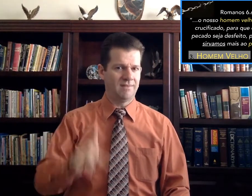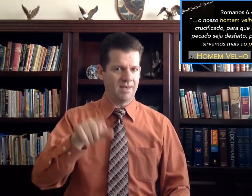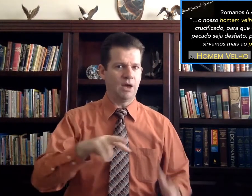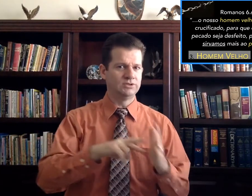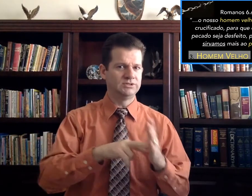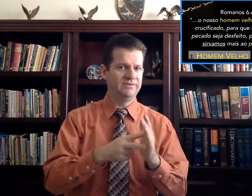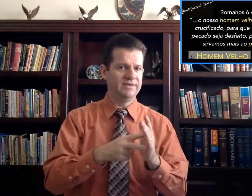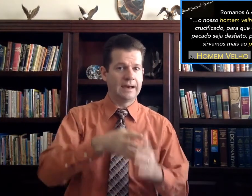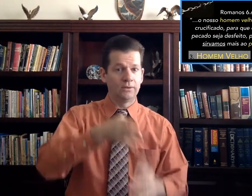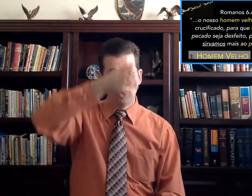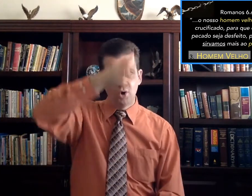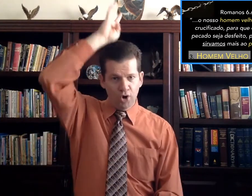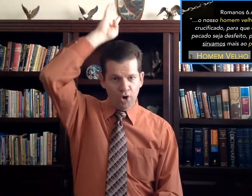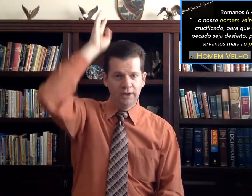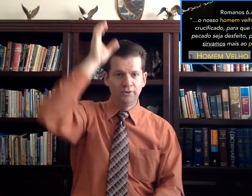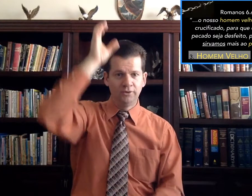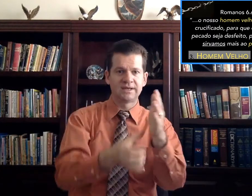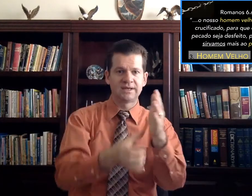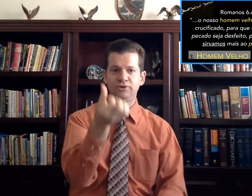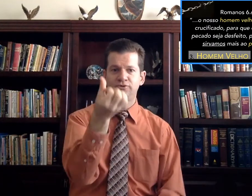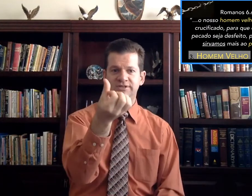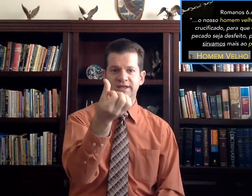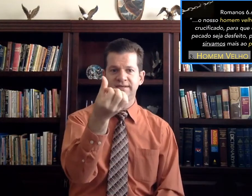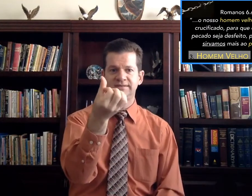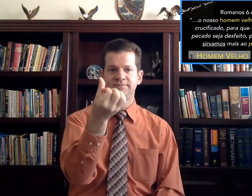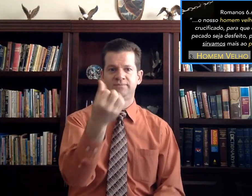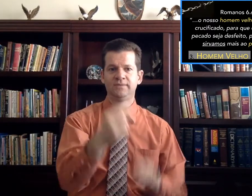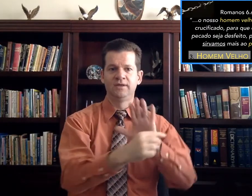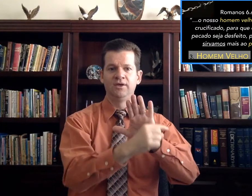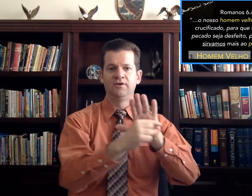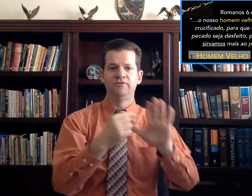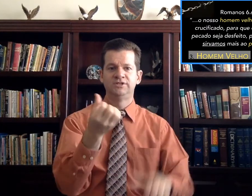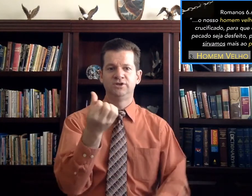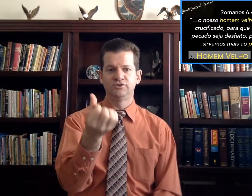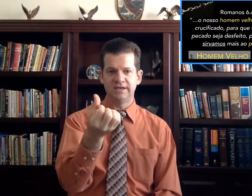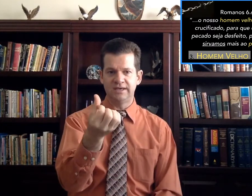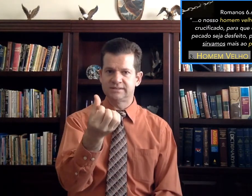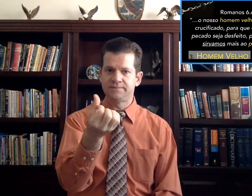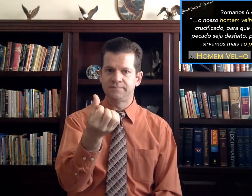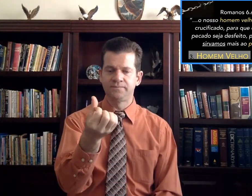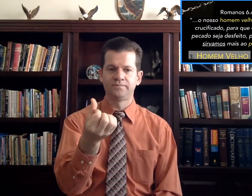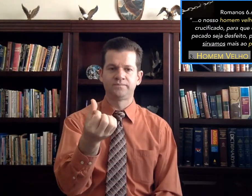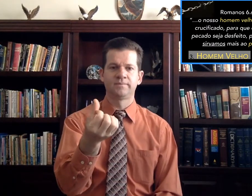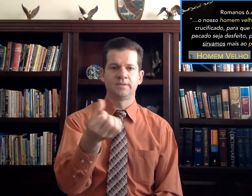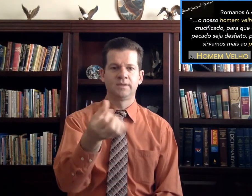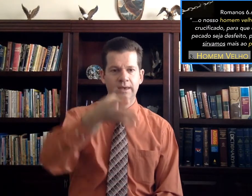É o significado. Romanos capítulo 6, versículo 6. Ok?